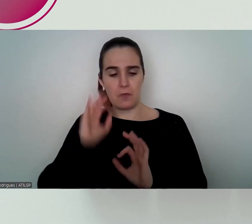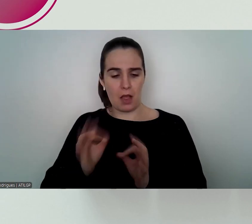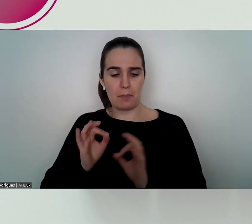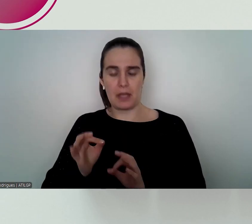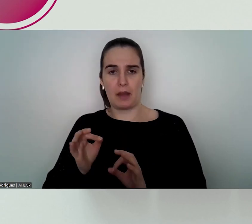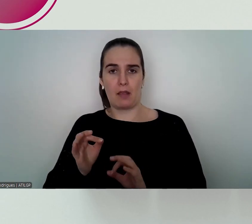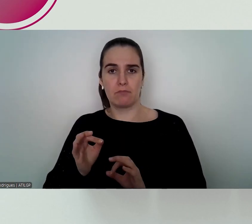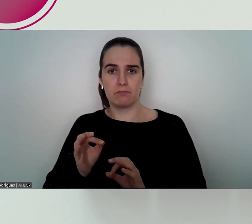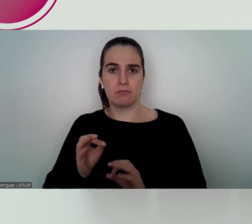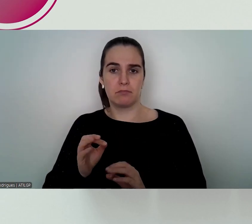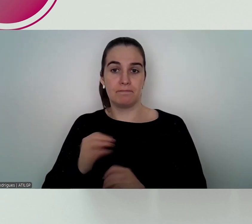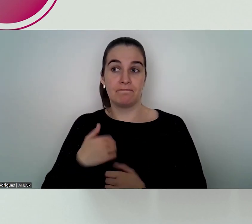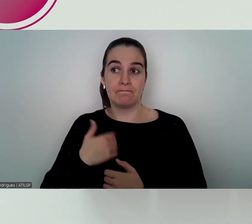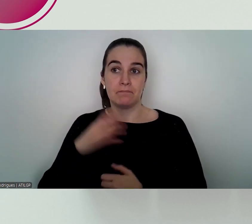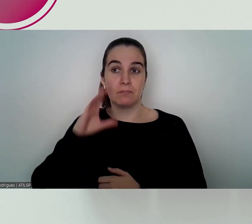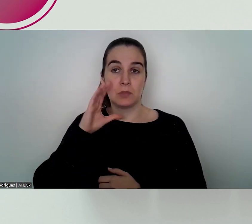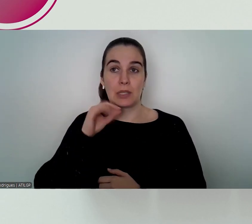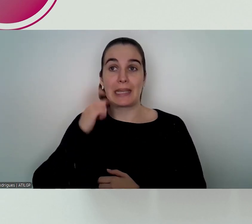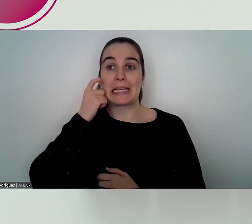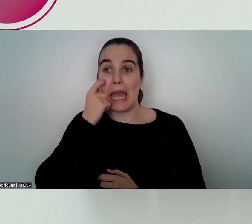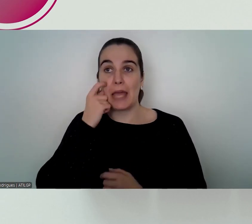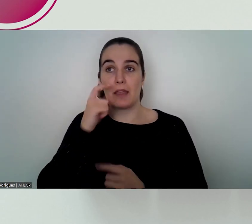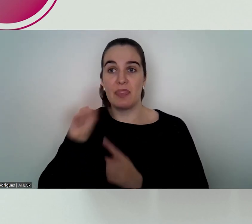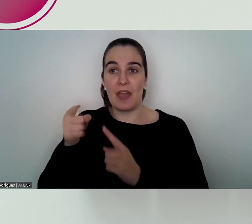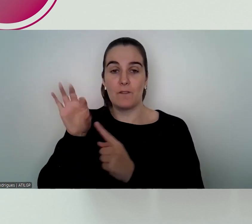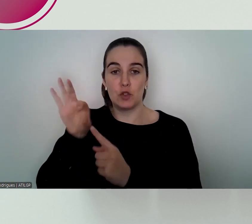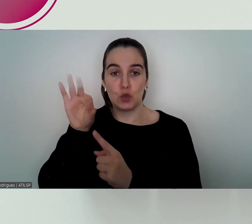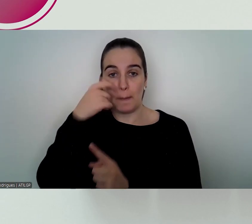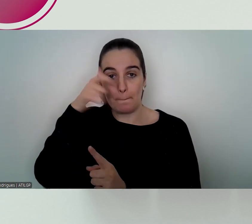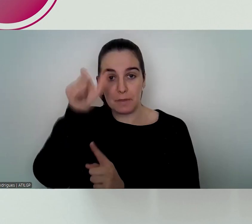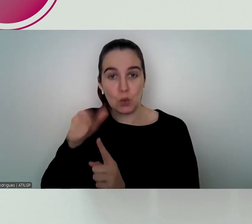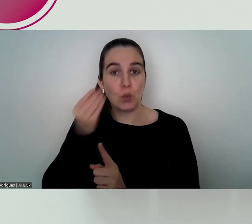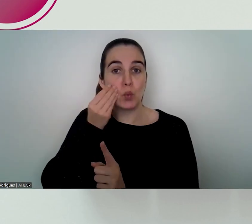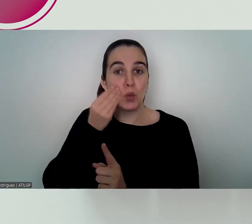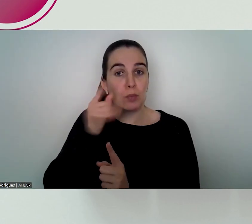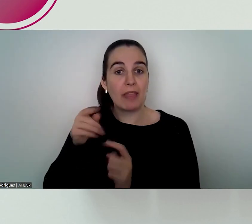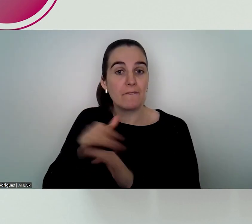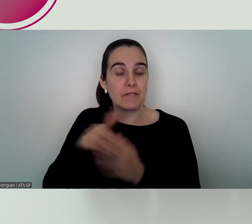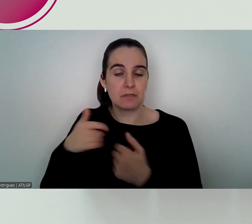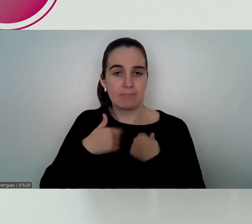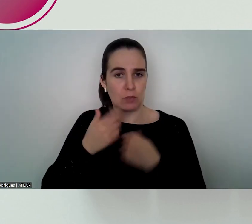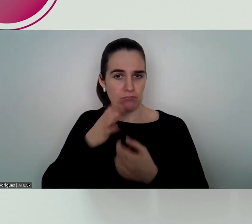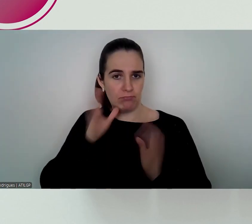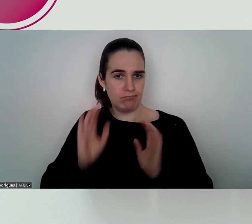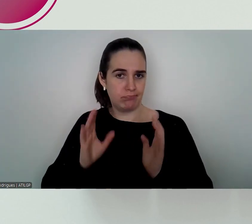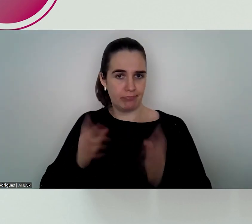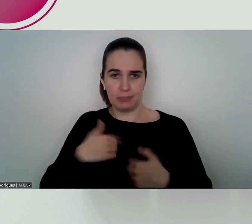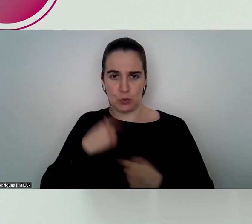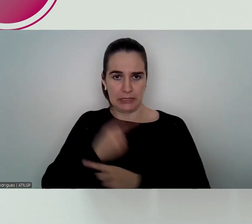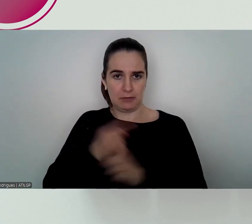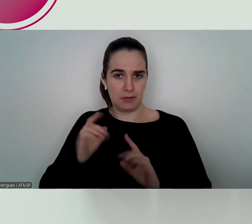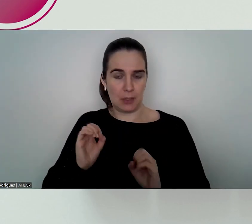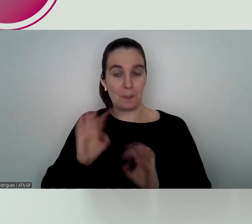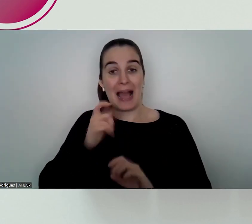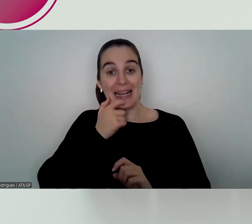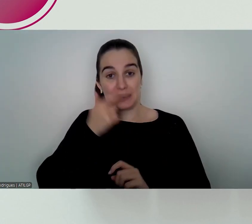definir algum princípio para quem é que deve ser designado como responsável de acesso à informação, mas a